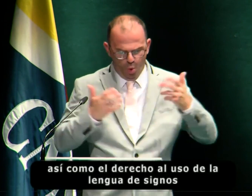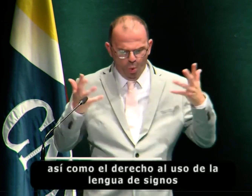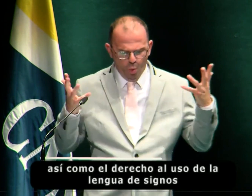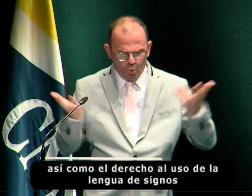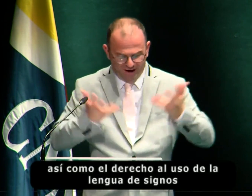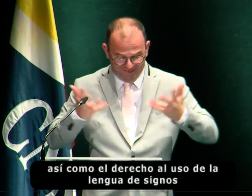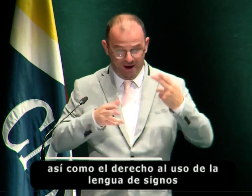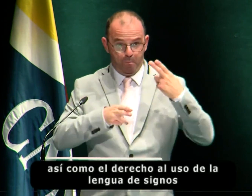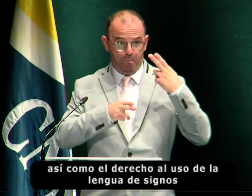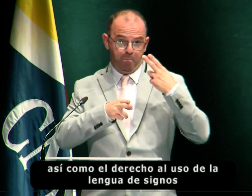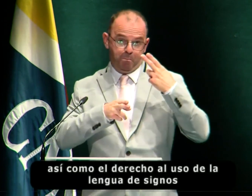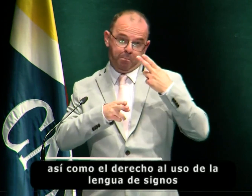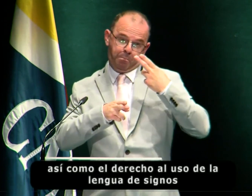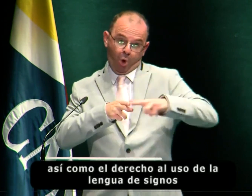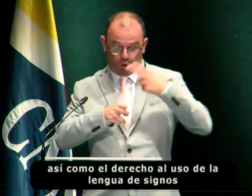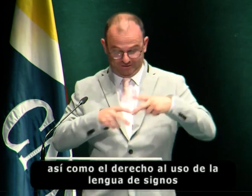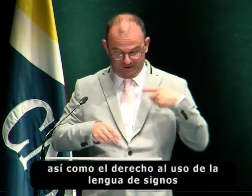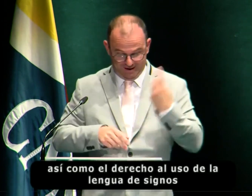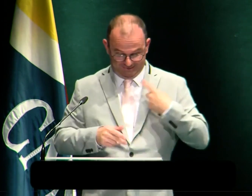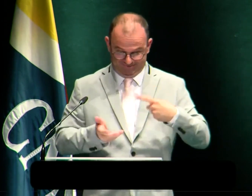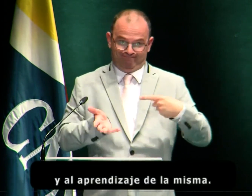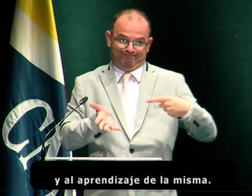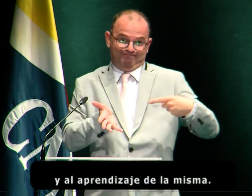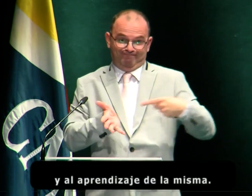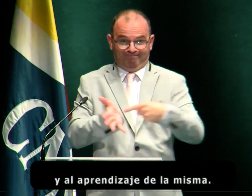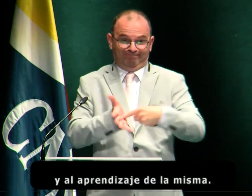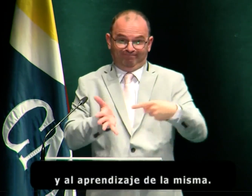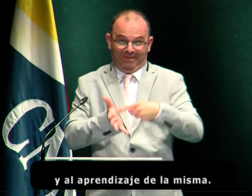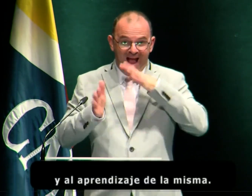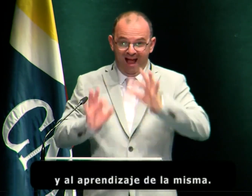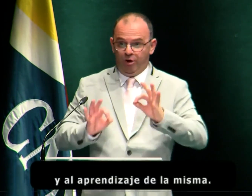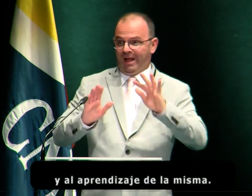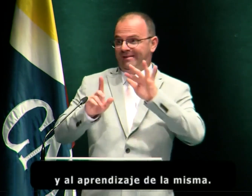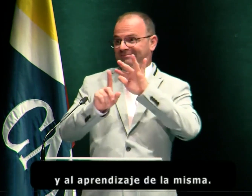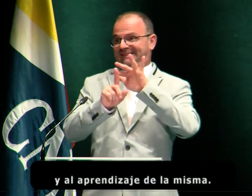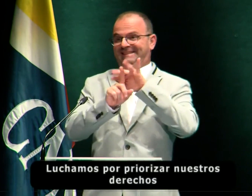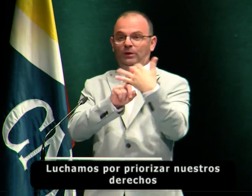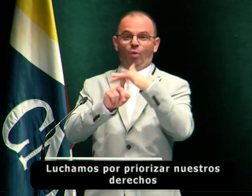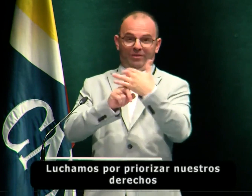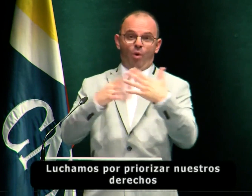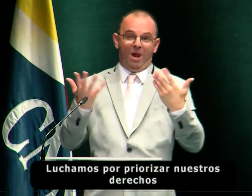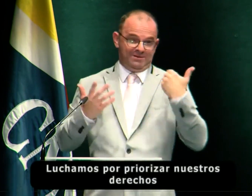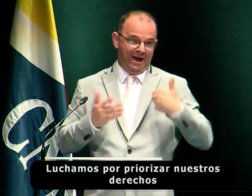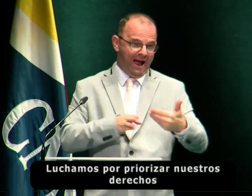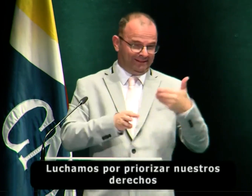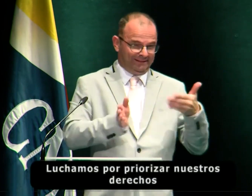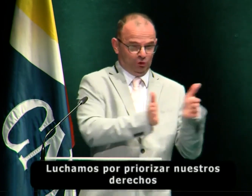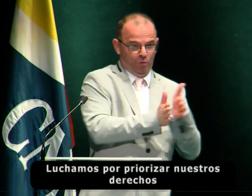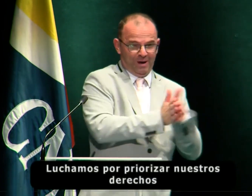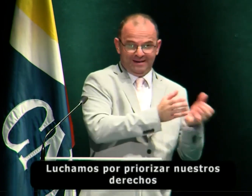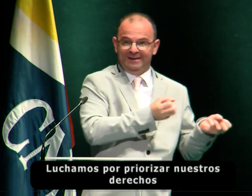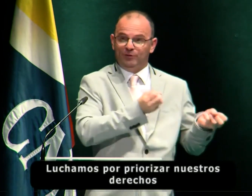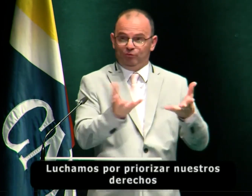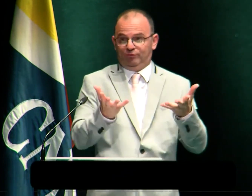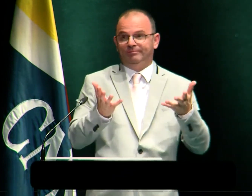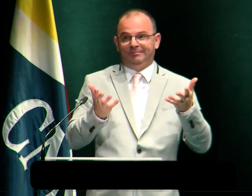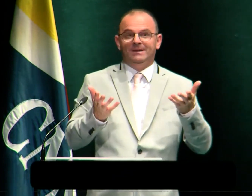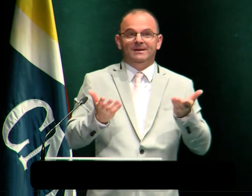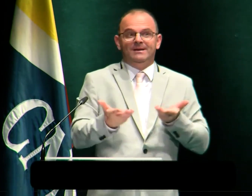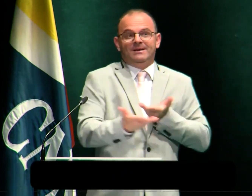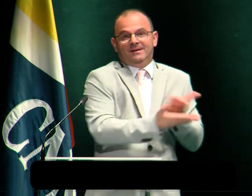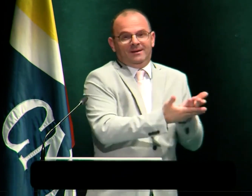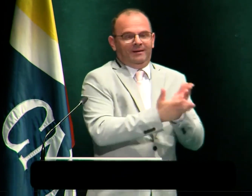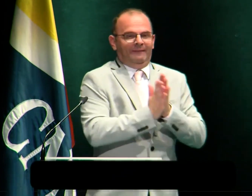Luchamos por priorizar nuestros derechos y creemos que esas urgencias políticas de situaciones